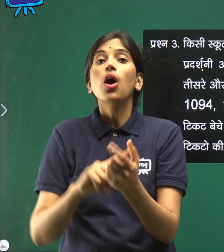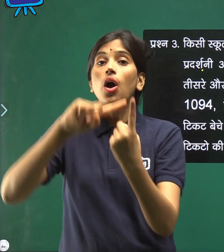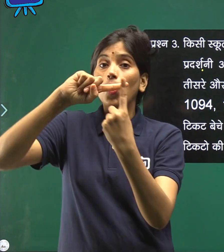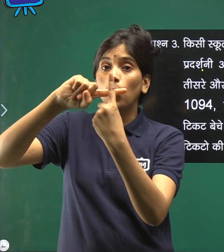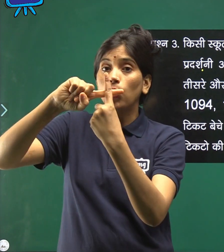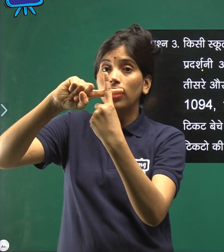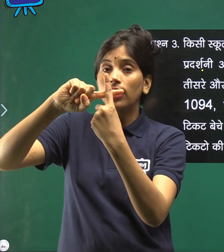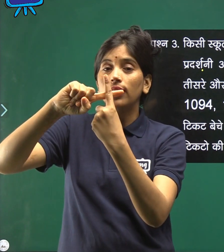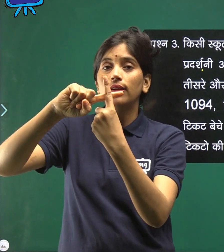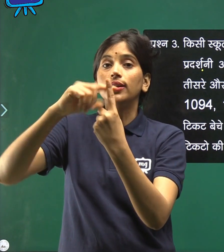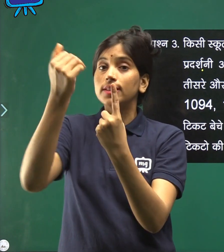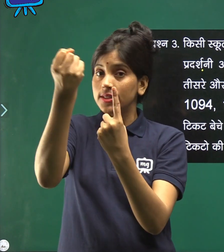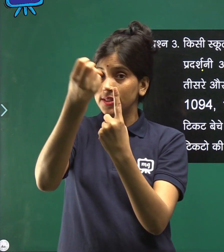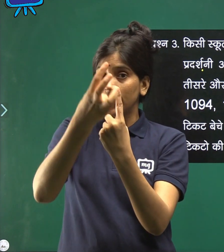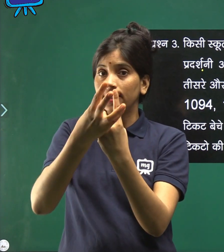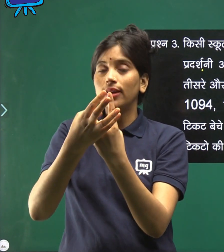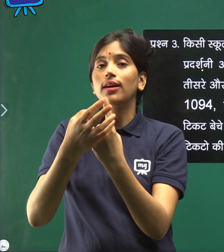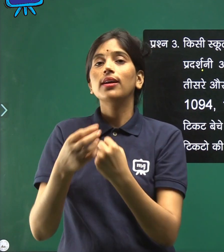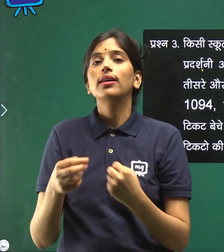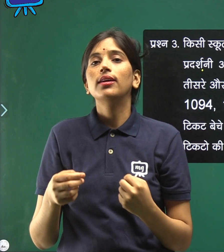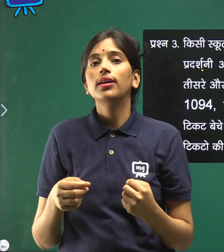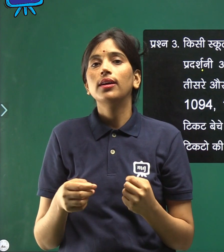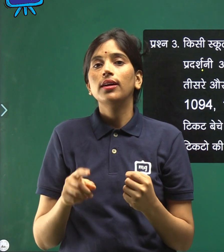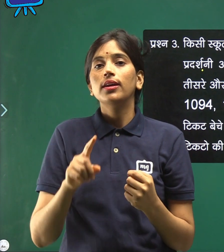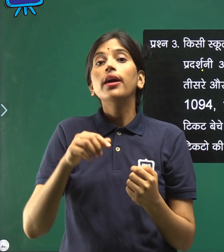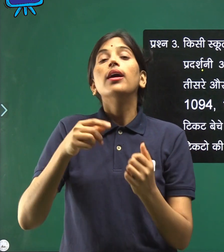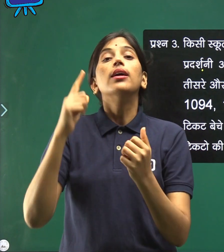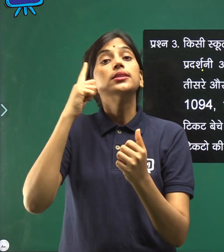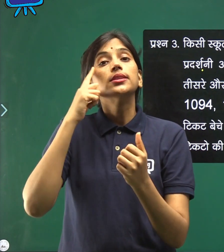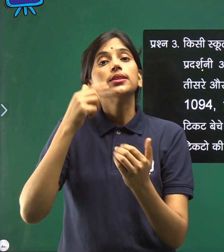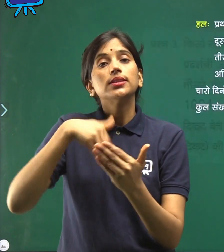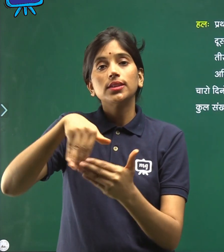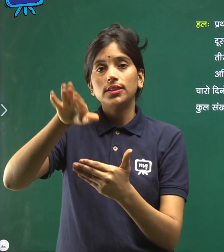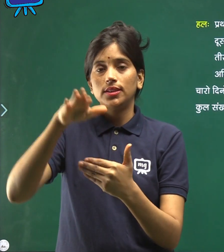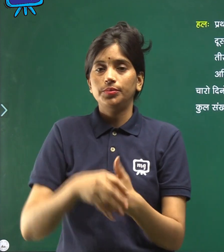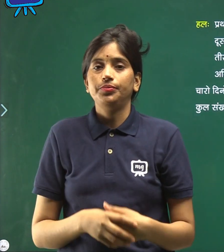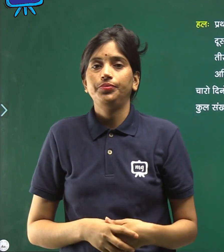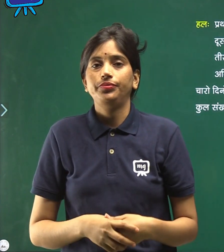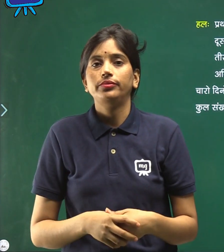कुल संख्या ज्ञात कीजिए।